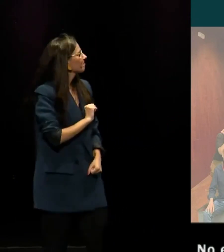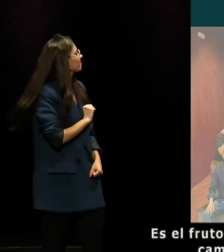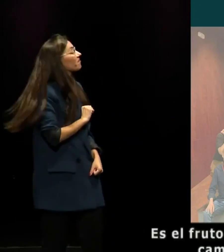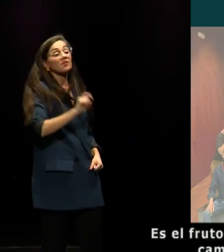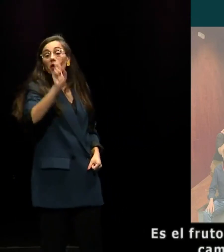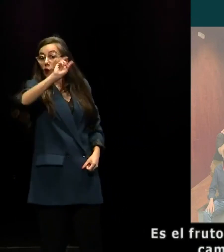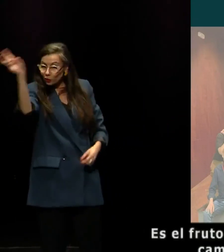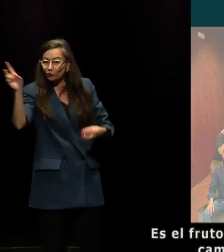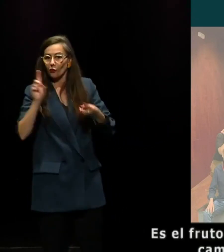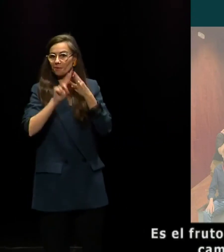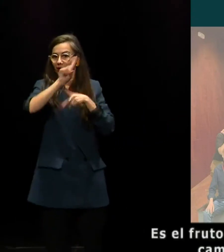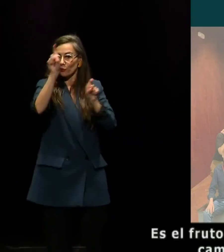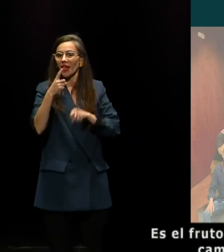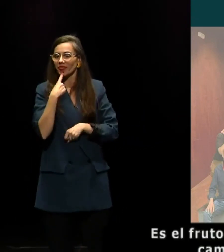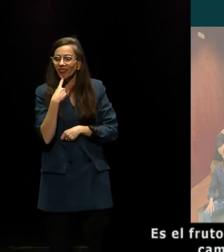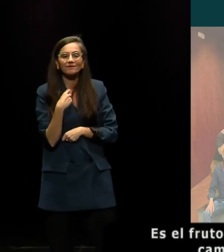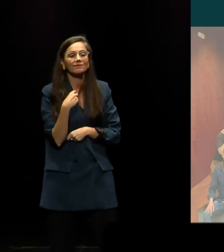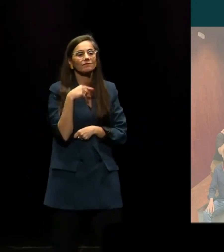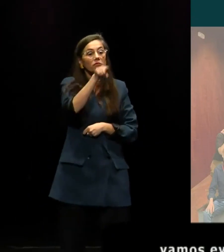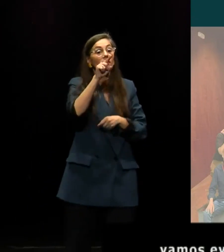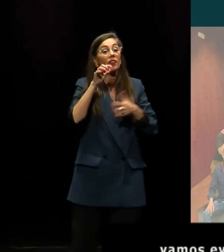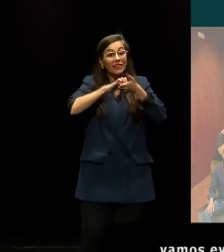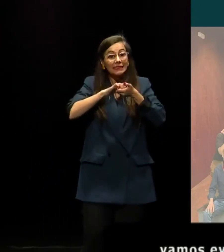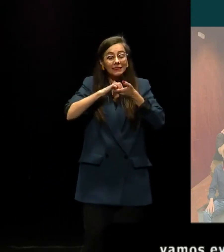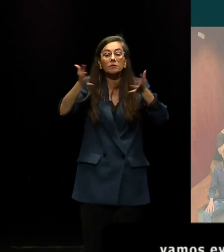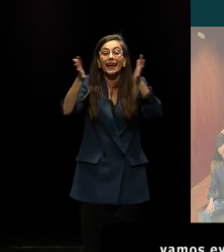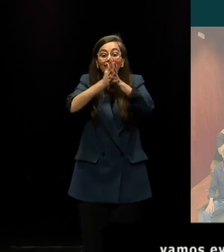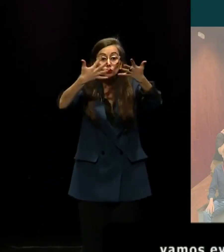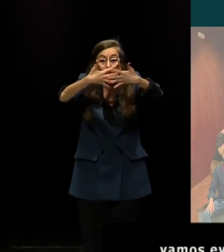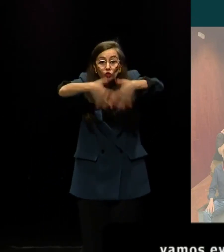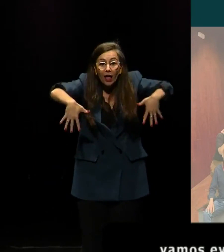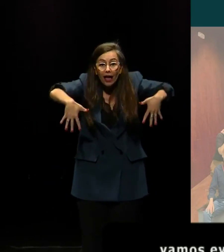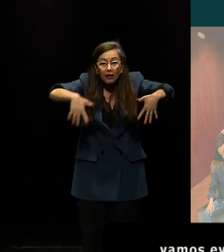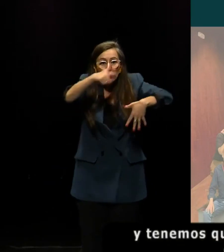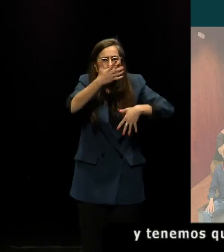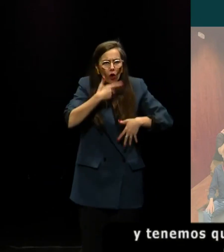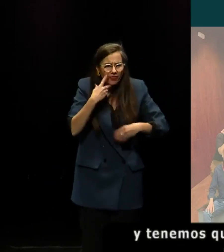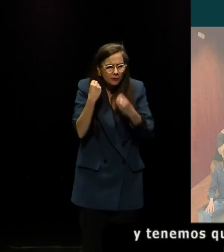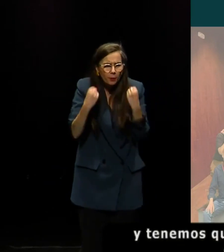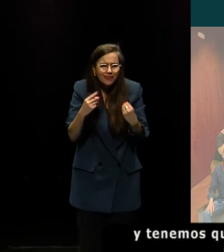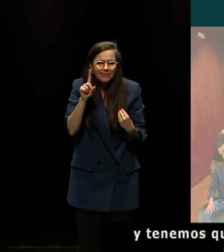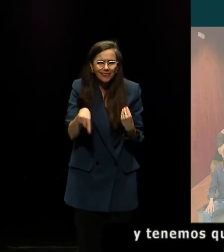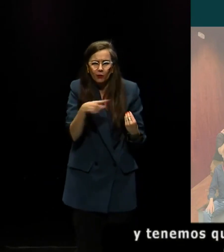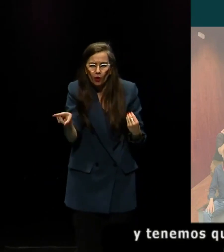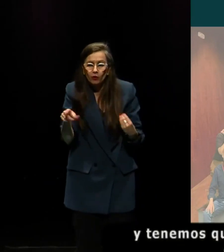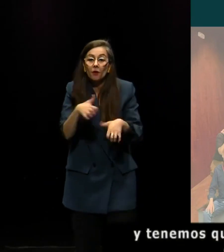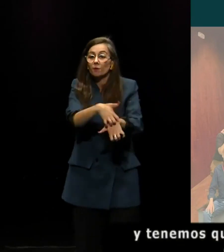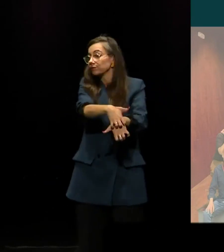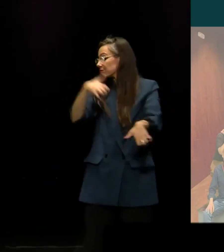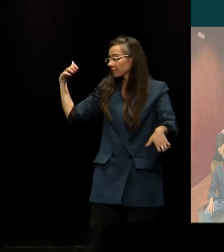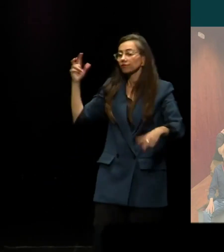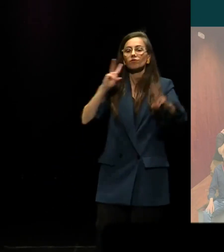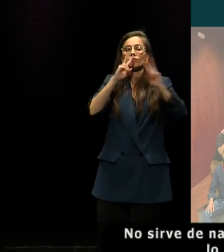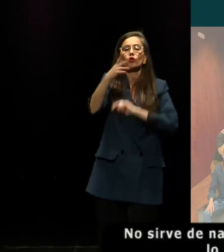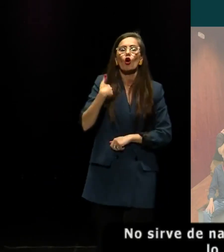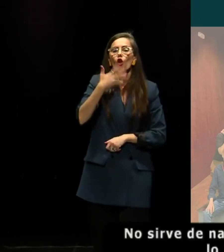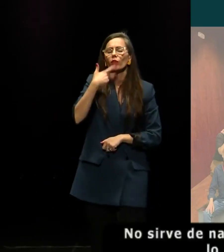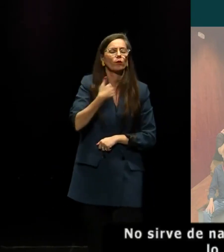No sirve de nada mantenerse siempre en lo mismo y perpetuar siempre la misma forma de trabajar.